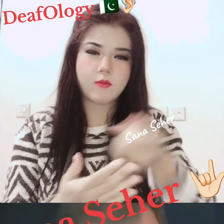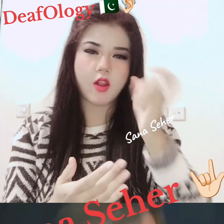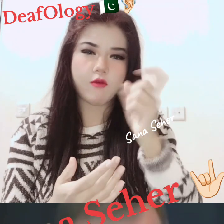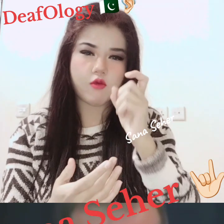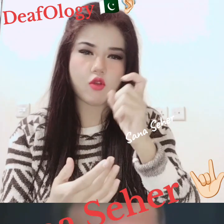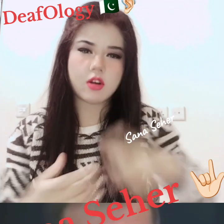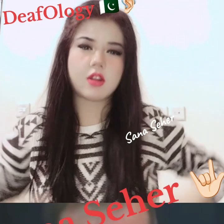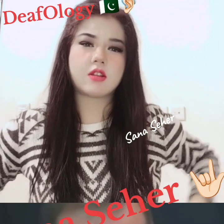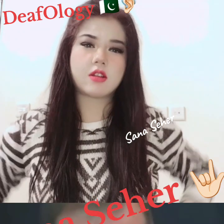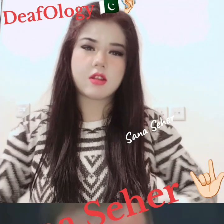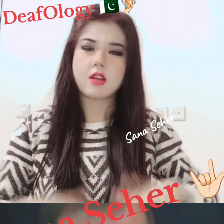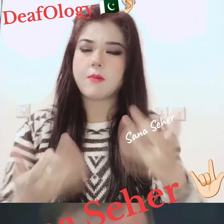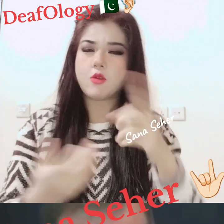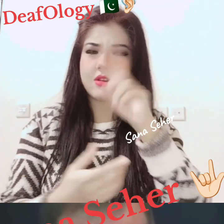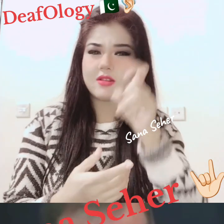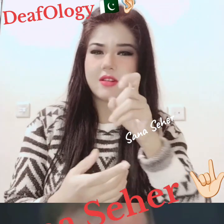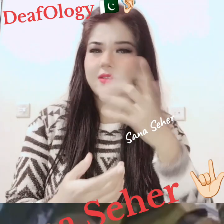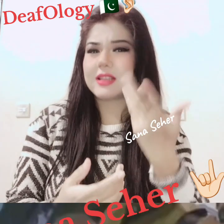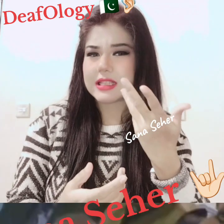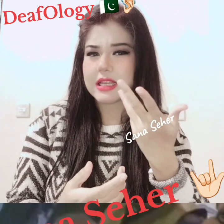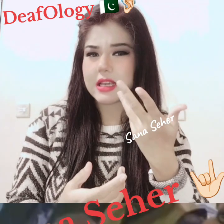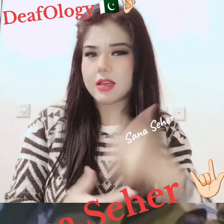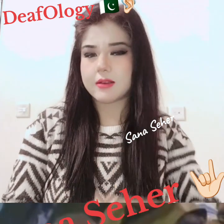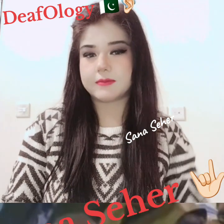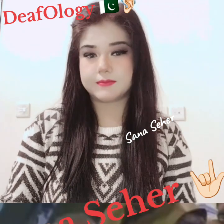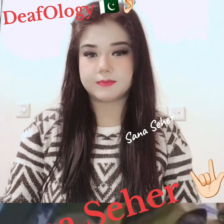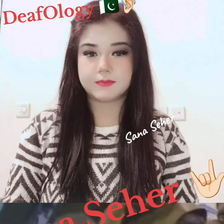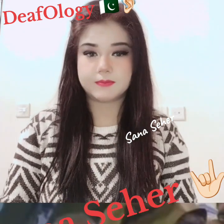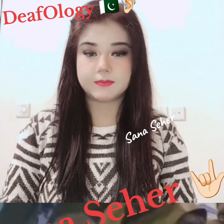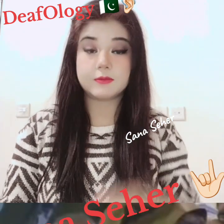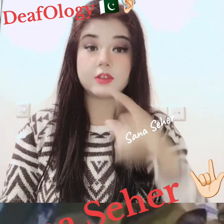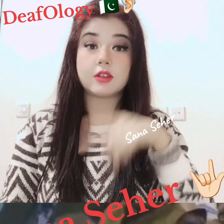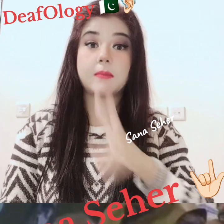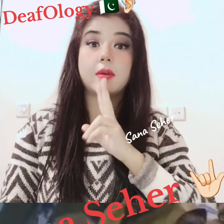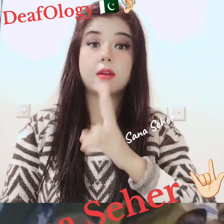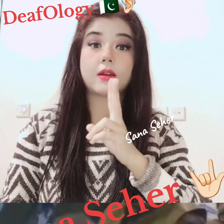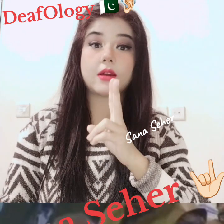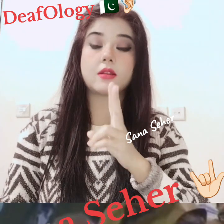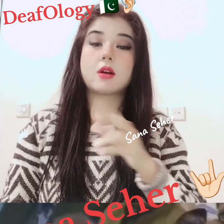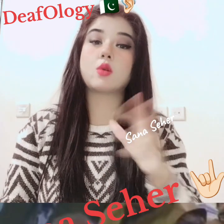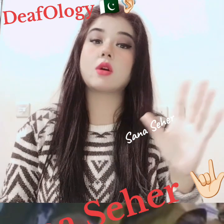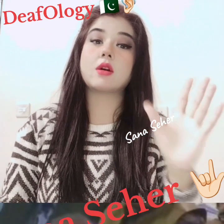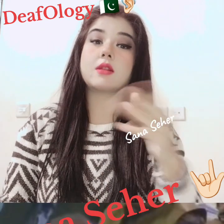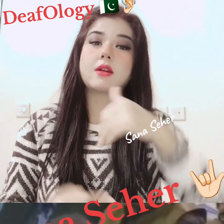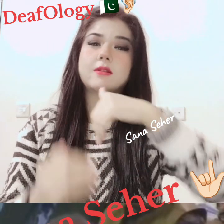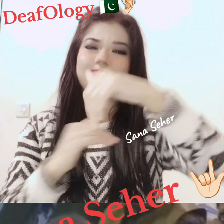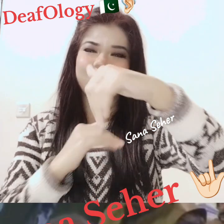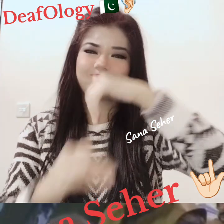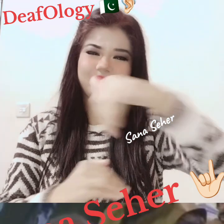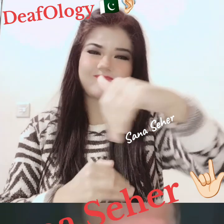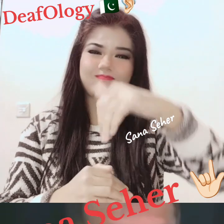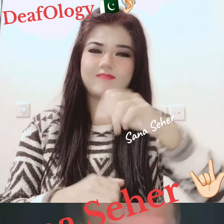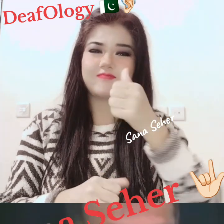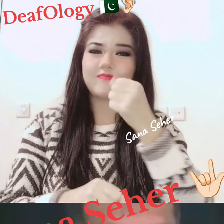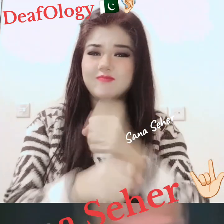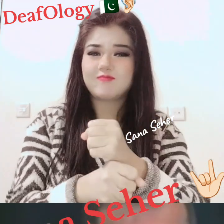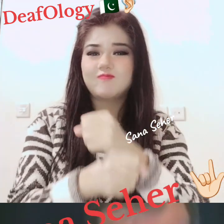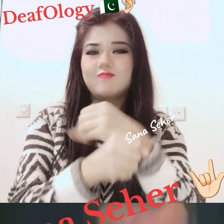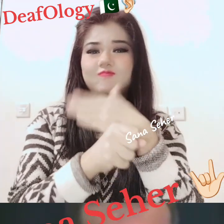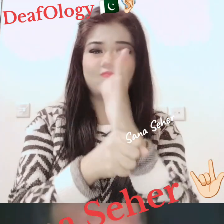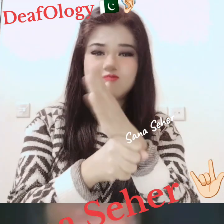دینے ہیں؟ کیا پولیس نے دینے؟ جب میں یہ کہتا ہوں کہ دیر از گیپس آف گڈ گورننس